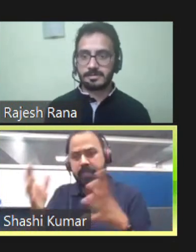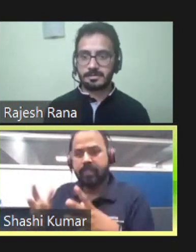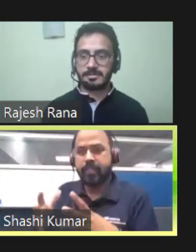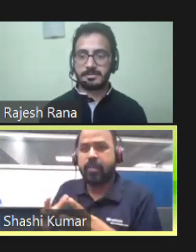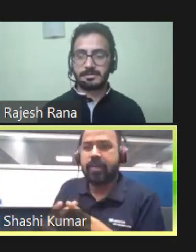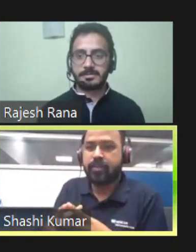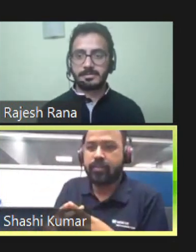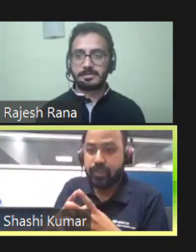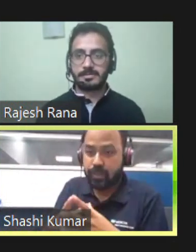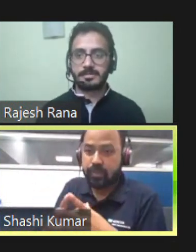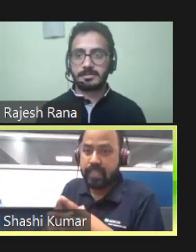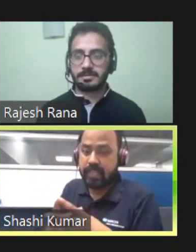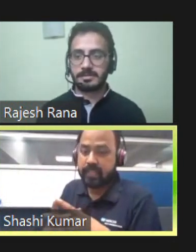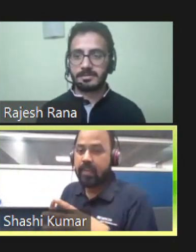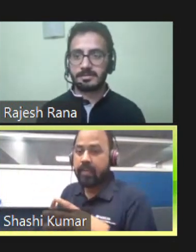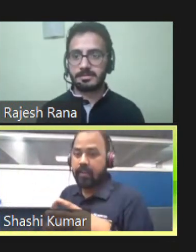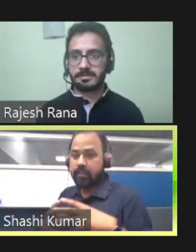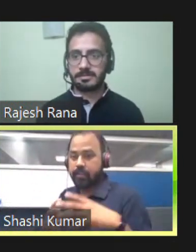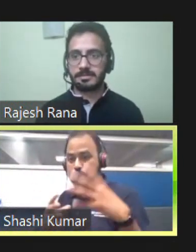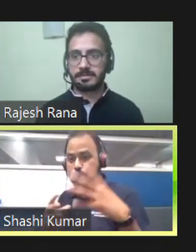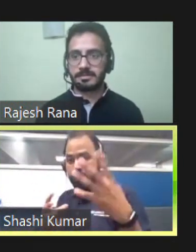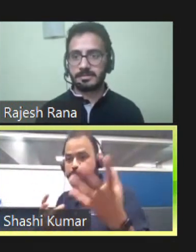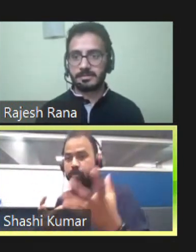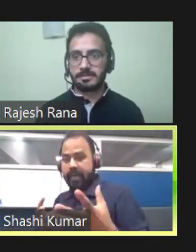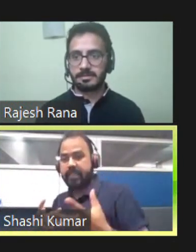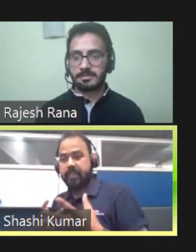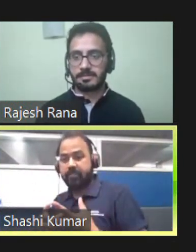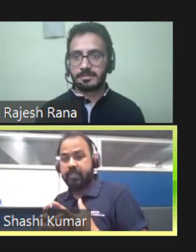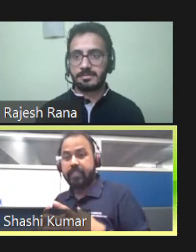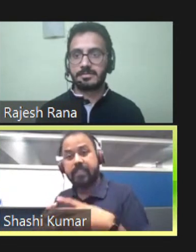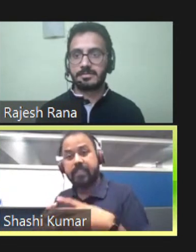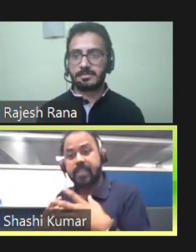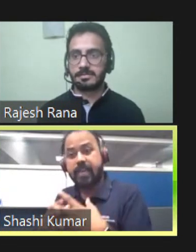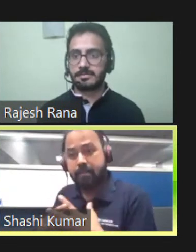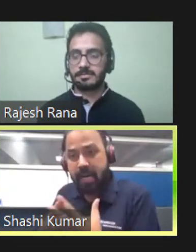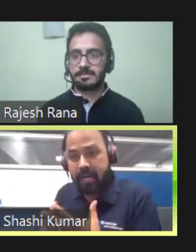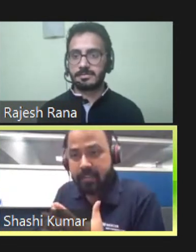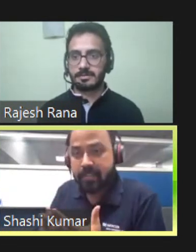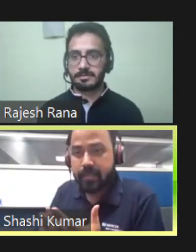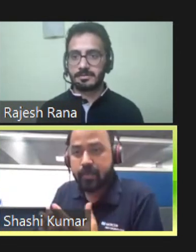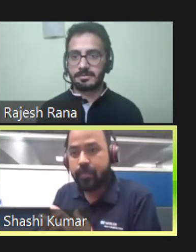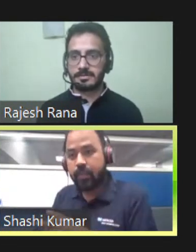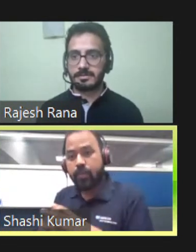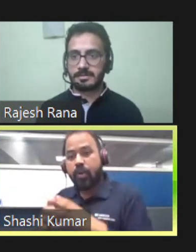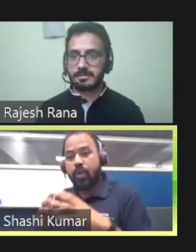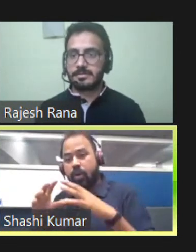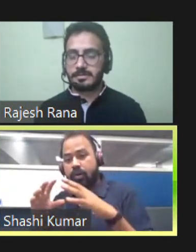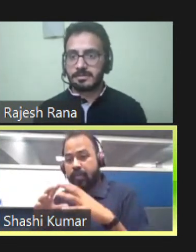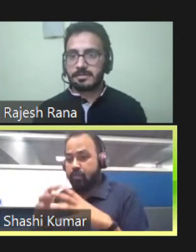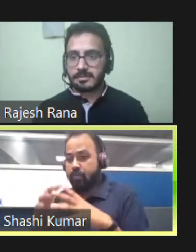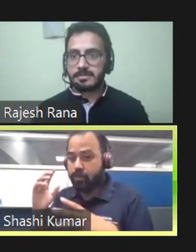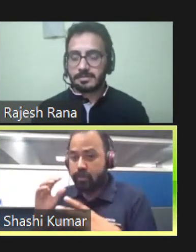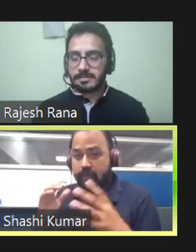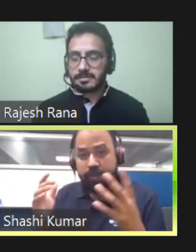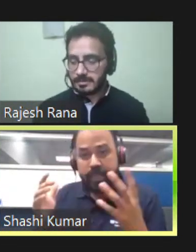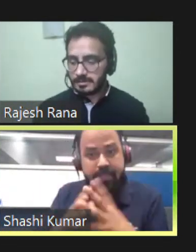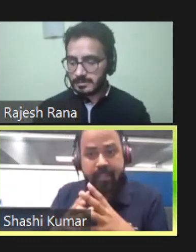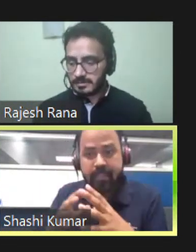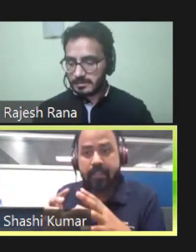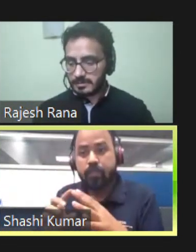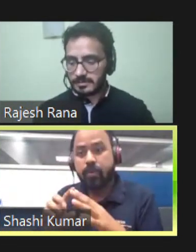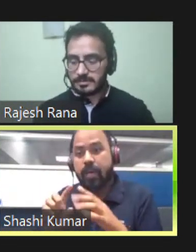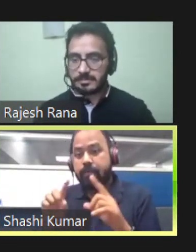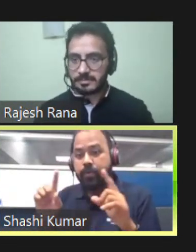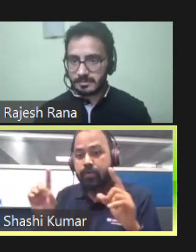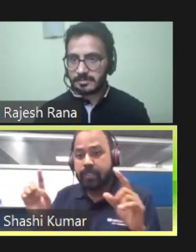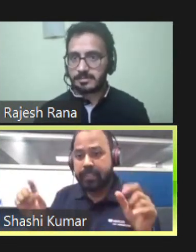So similarly, you have to ensure that to whom you are having a conversation, जिससे आप बात कर रहे हो और अगर वो सुना बोल नहीं